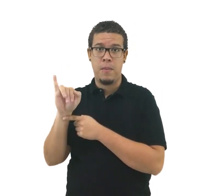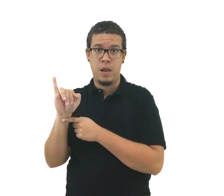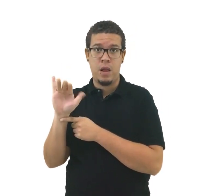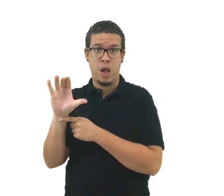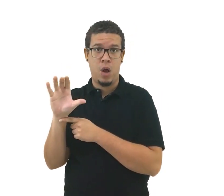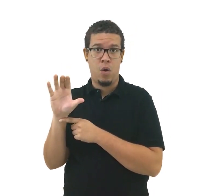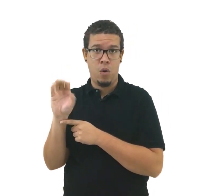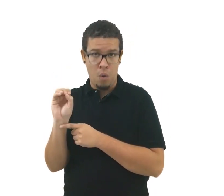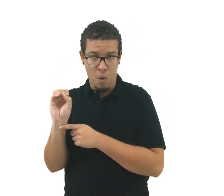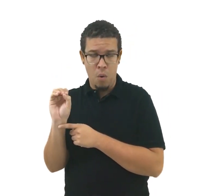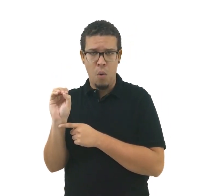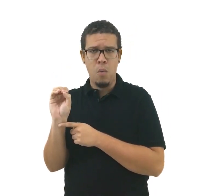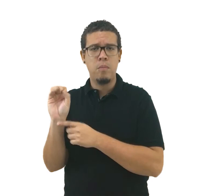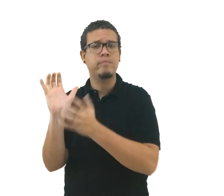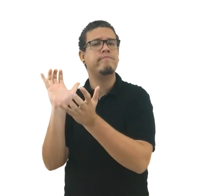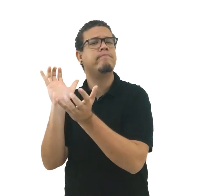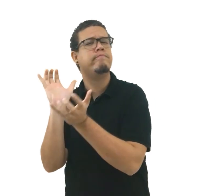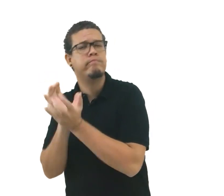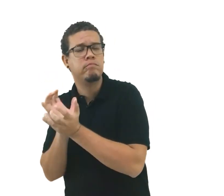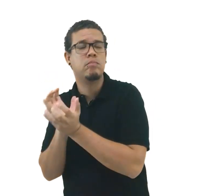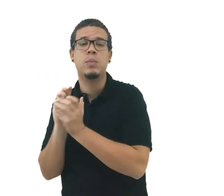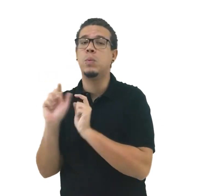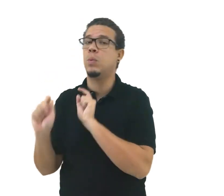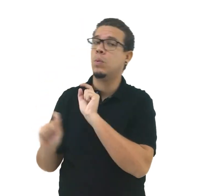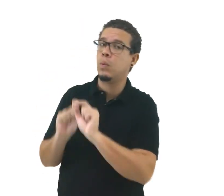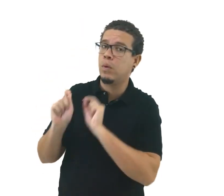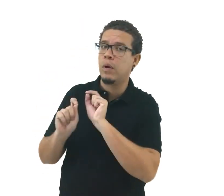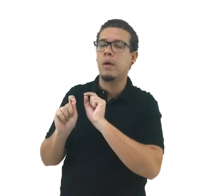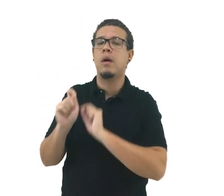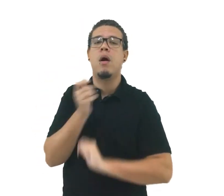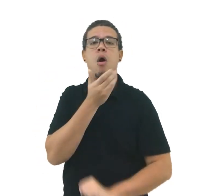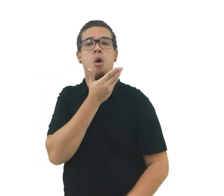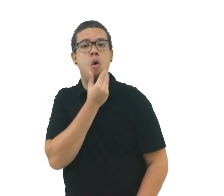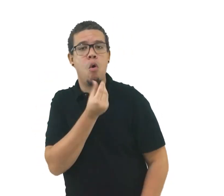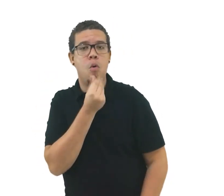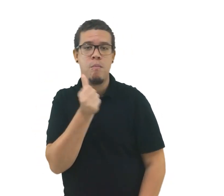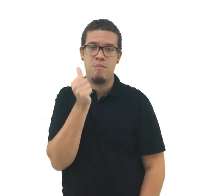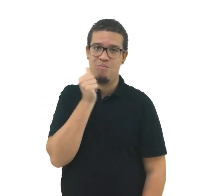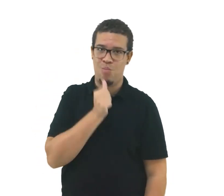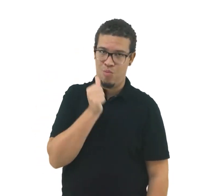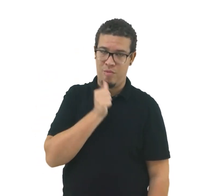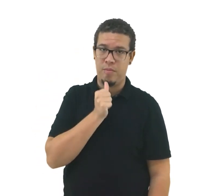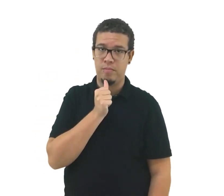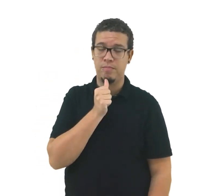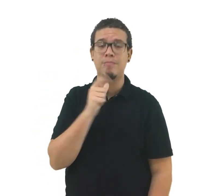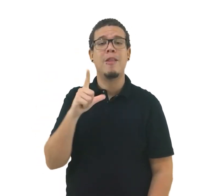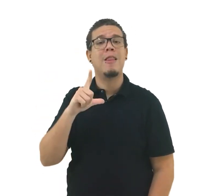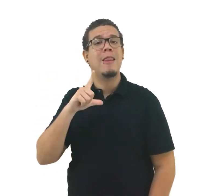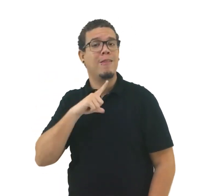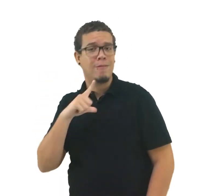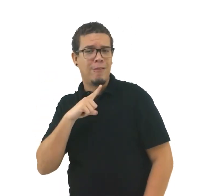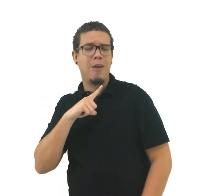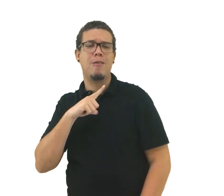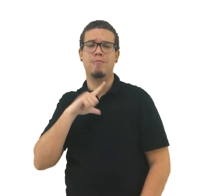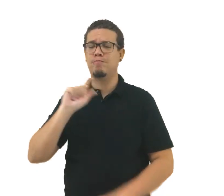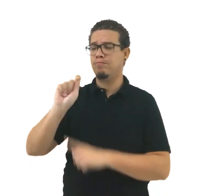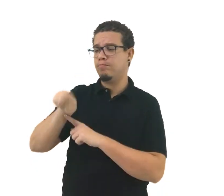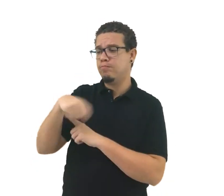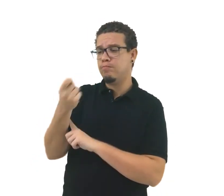de monomorfêmicos. Esses sinais apresentam uma categoria distinta, a qual não identifica